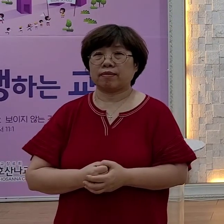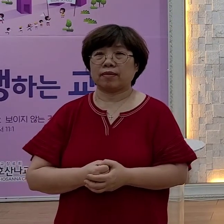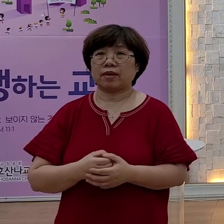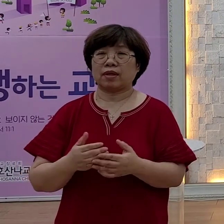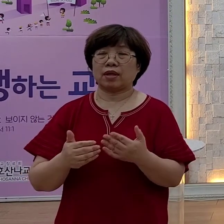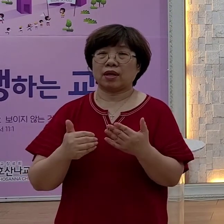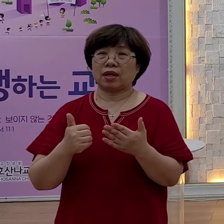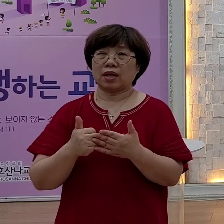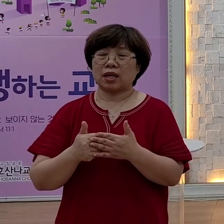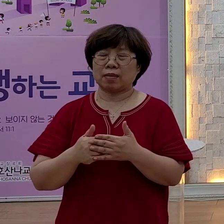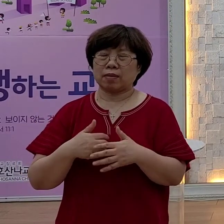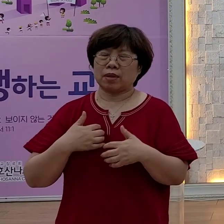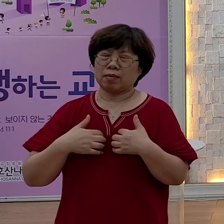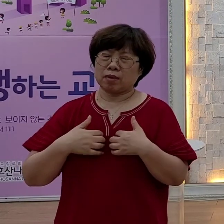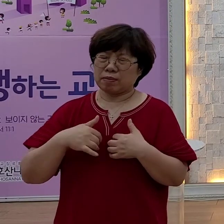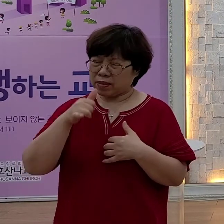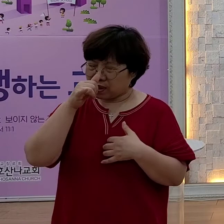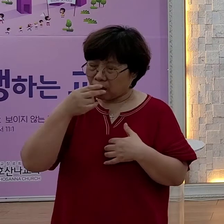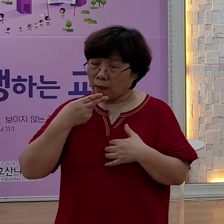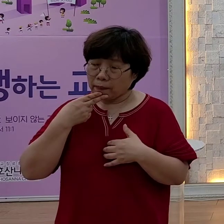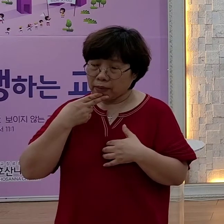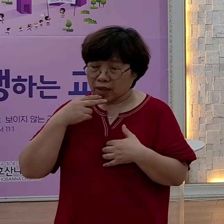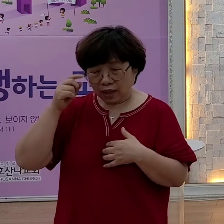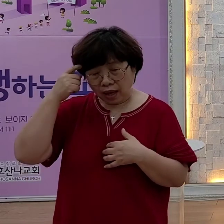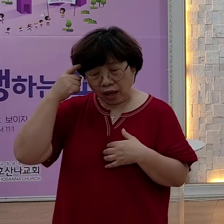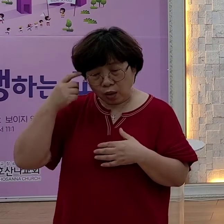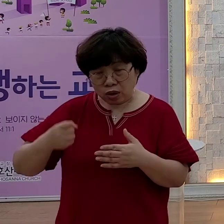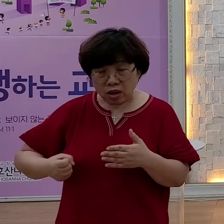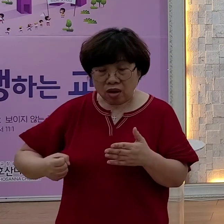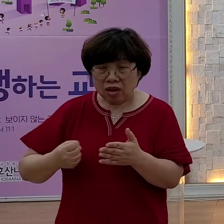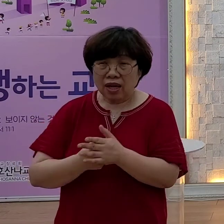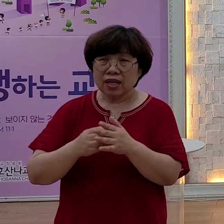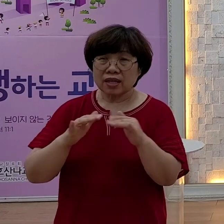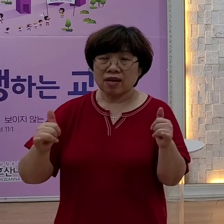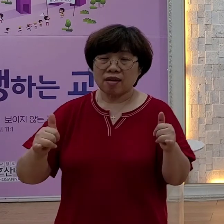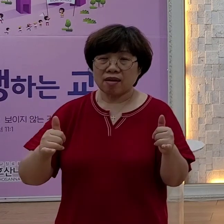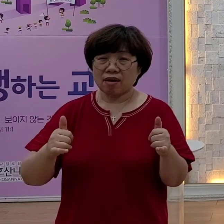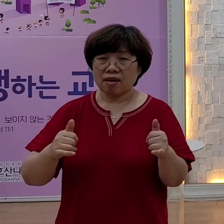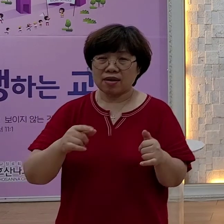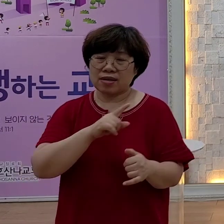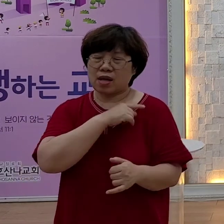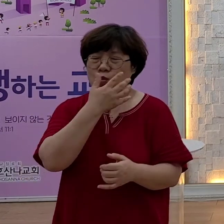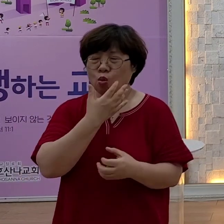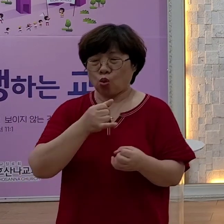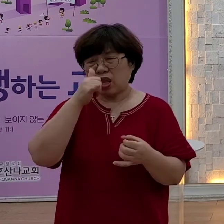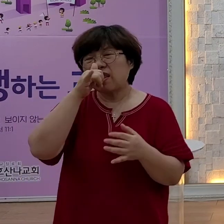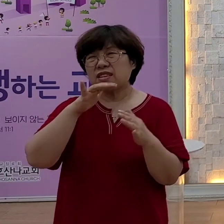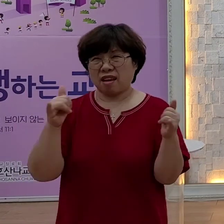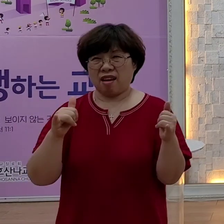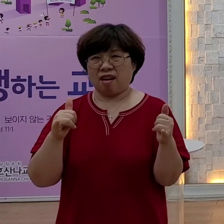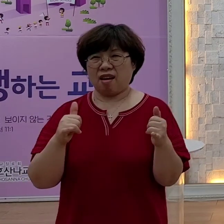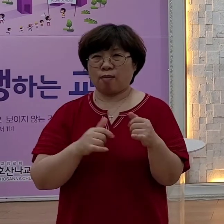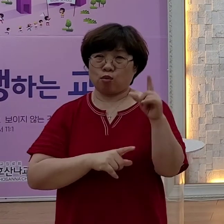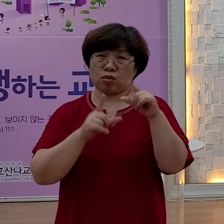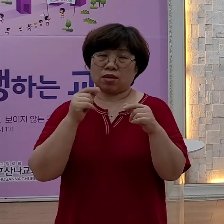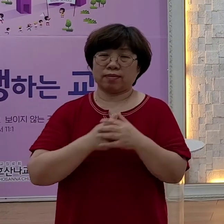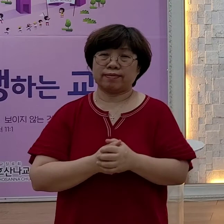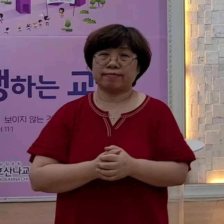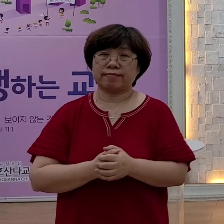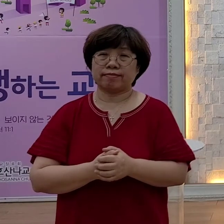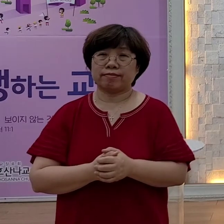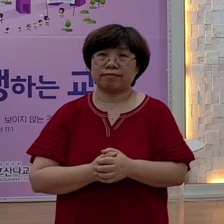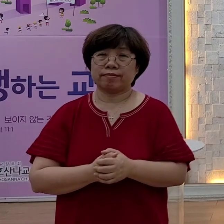생각하고 결단하고 행동하는 삶. 이게 가장 복된 자다는 것을 기억하면서 여러분 오늘 주신 이